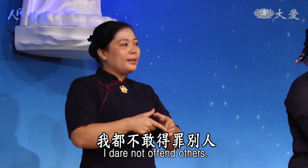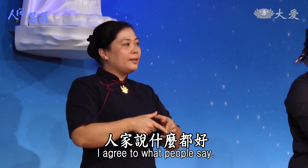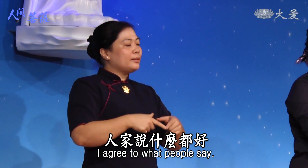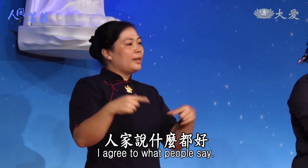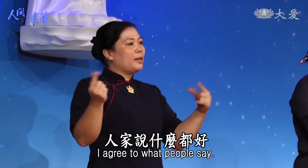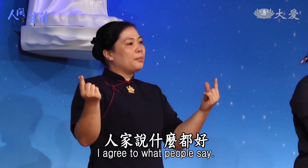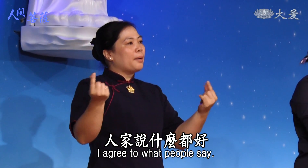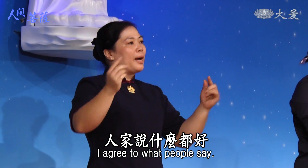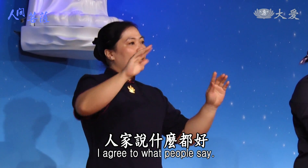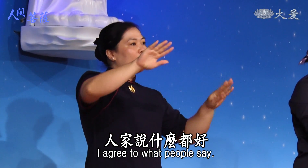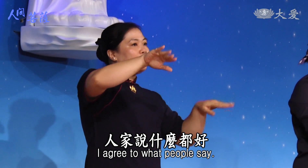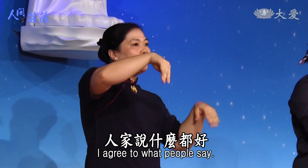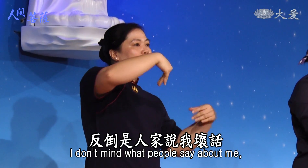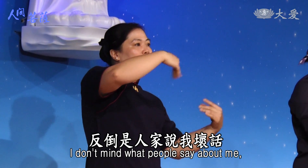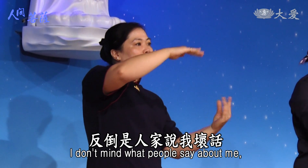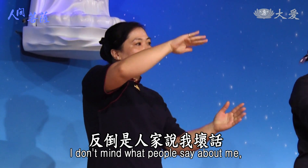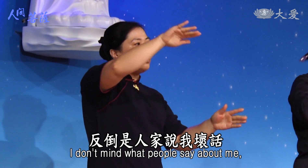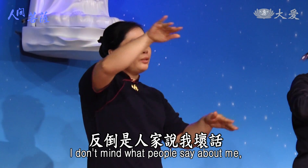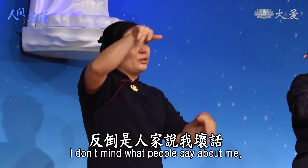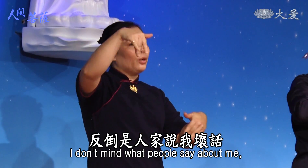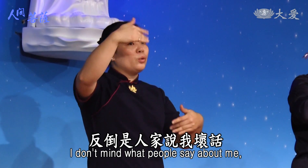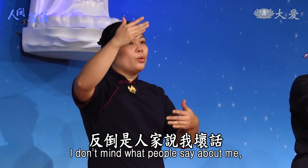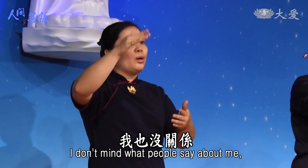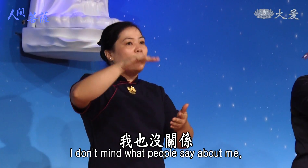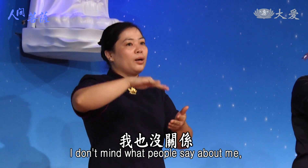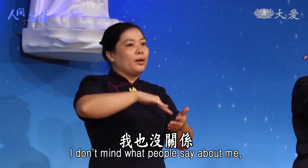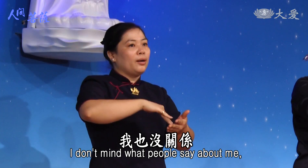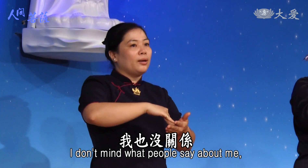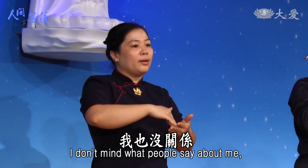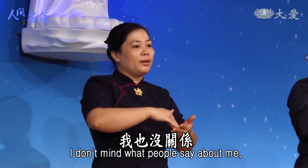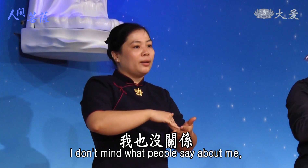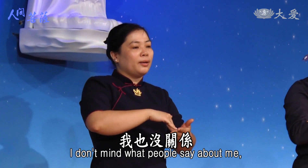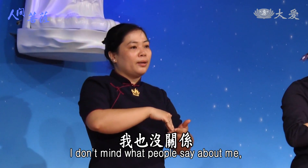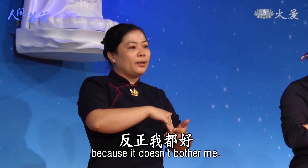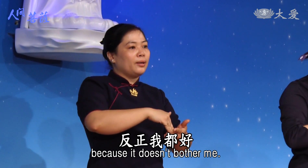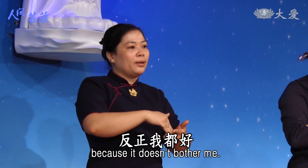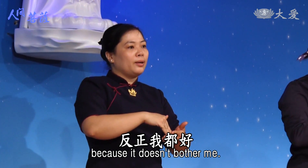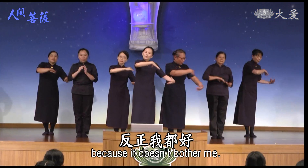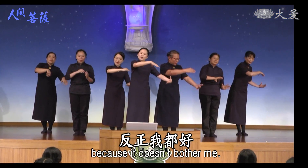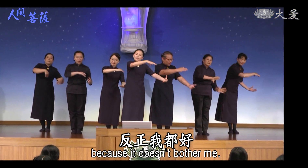人家说什么都好，我到人家说坏话我也没关系，反正我都好。